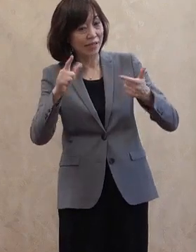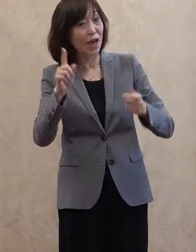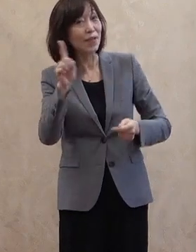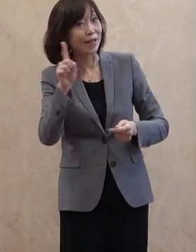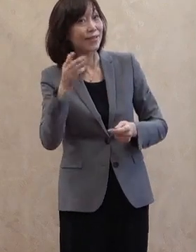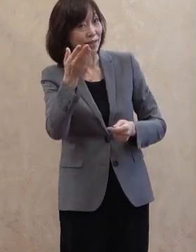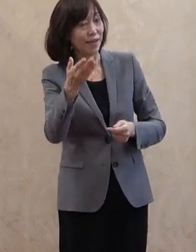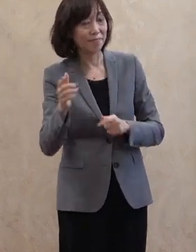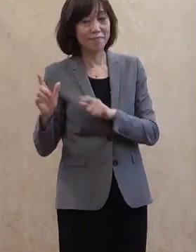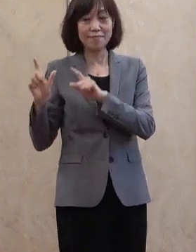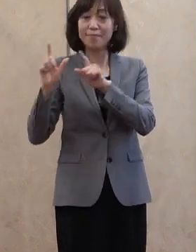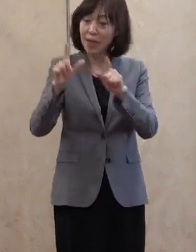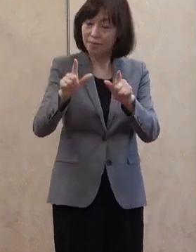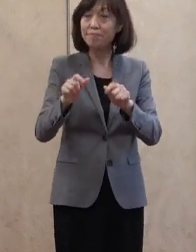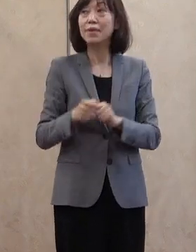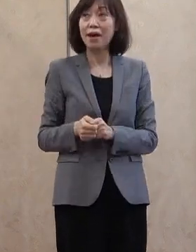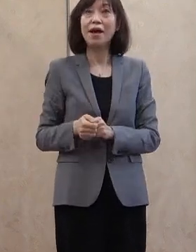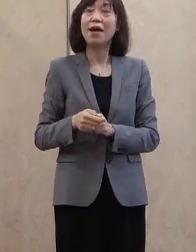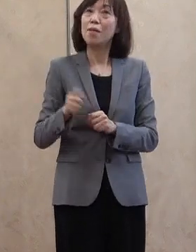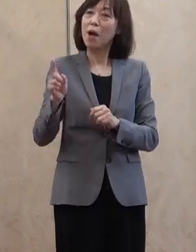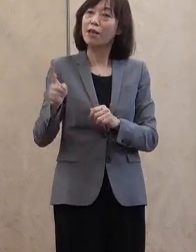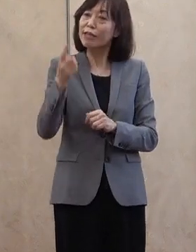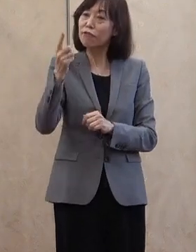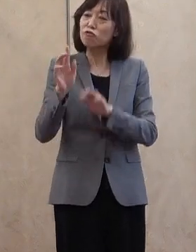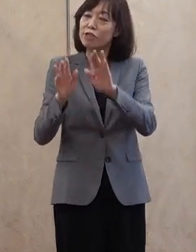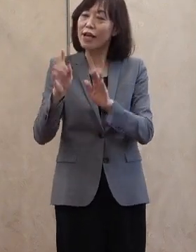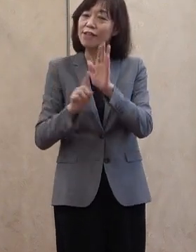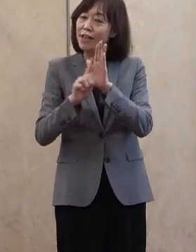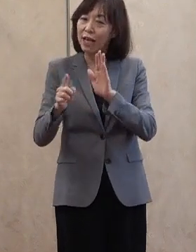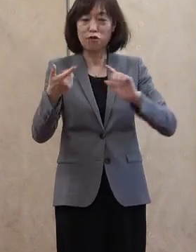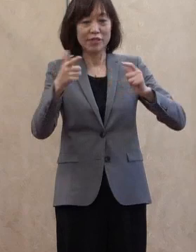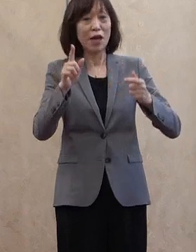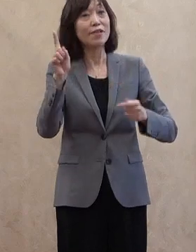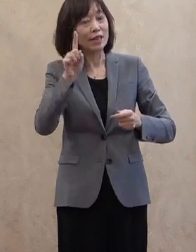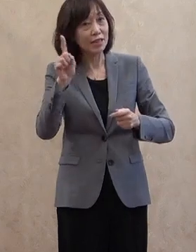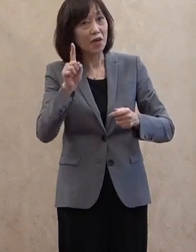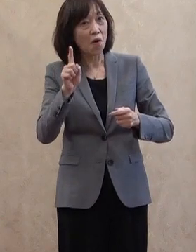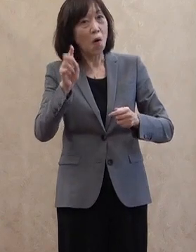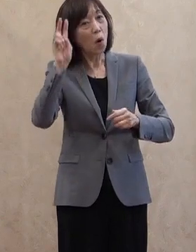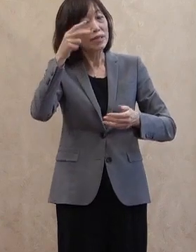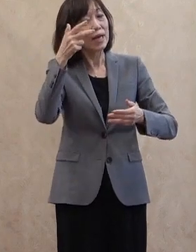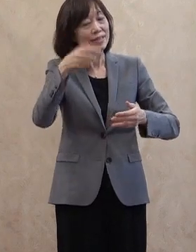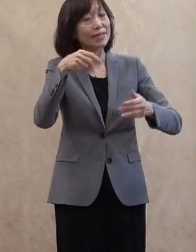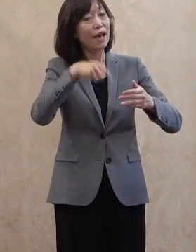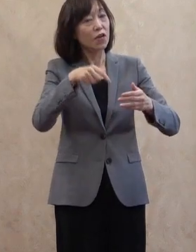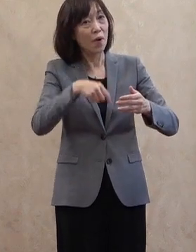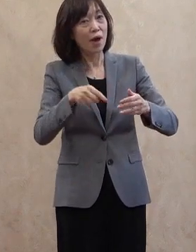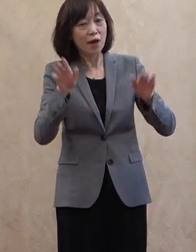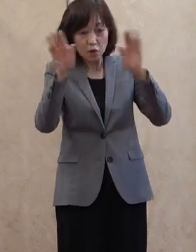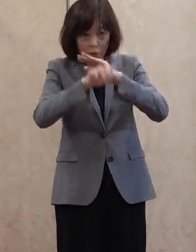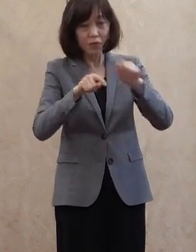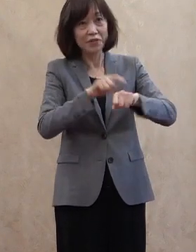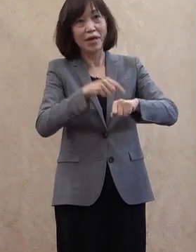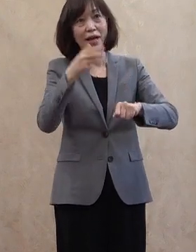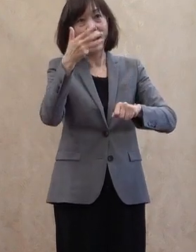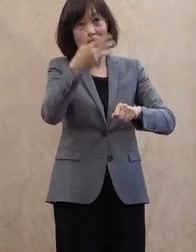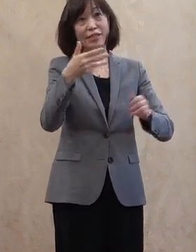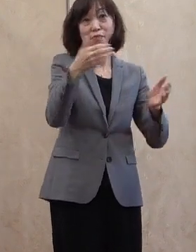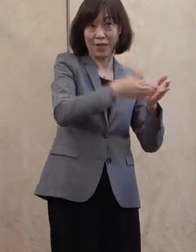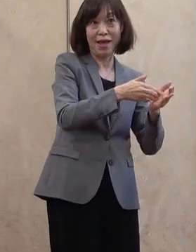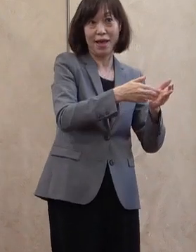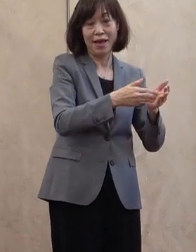緊急事態宣言との違いでいくと、夜8時まで、大阪市内は夜8時、大阪市外は夜9時でお願いしてます